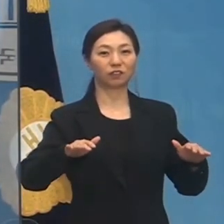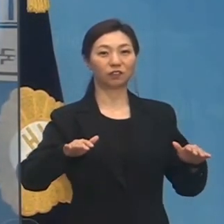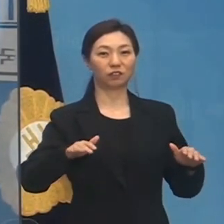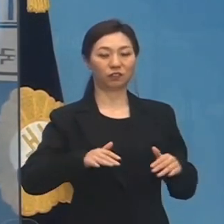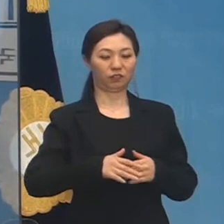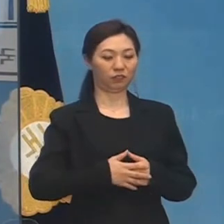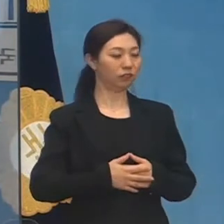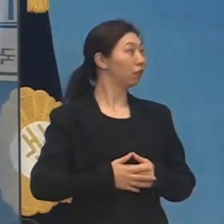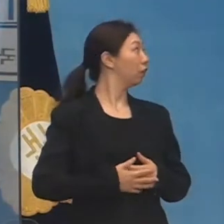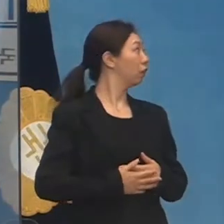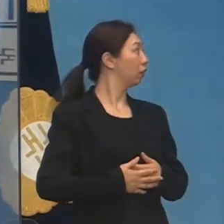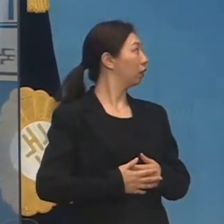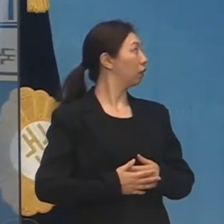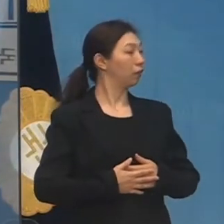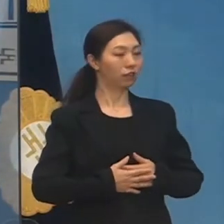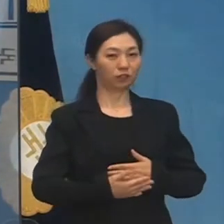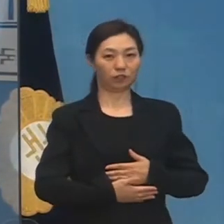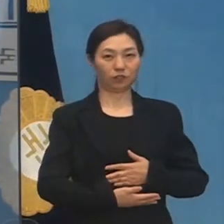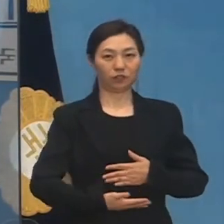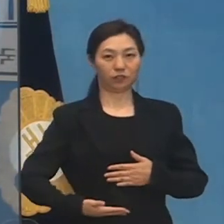그러니까 너무 올리면 안 된다고.